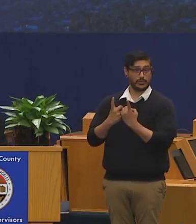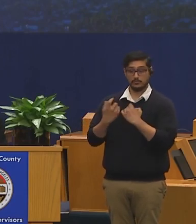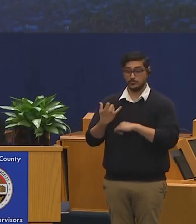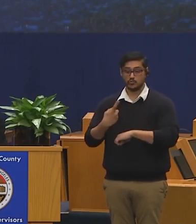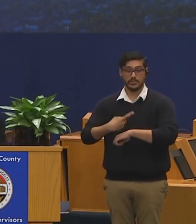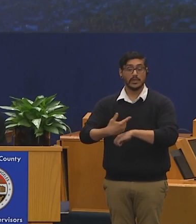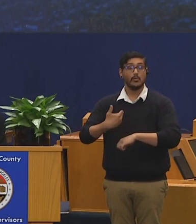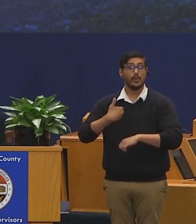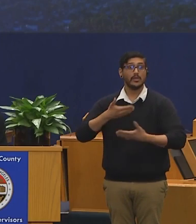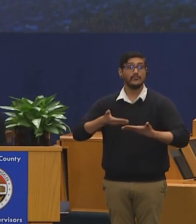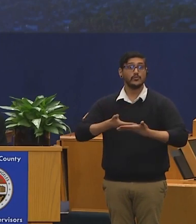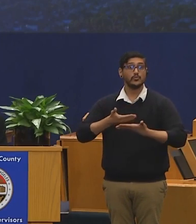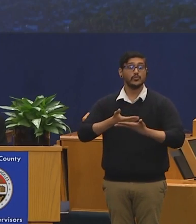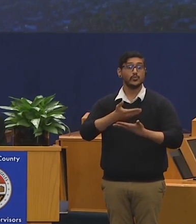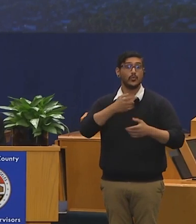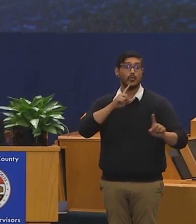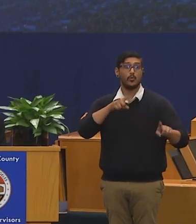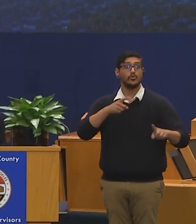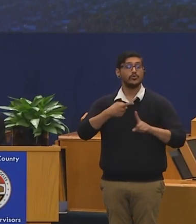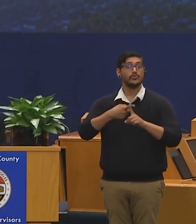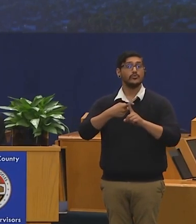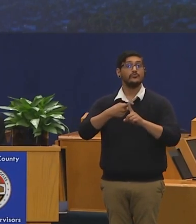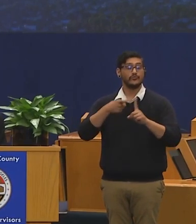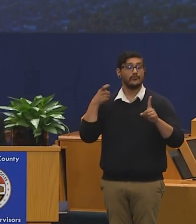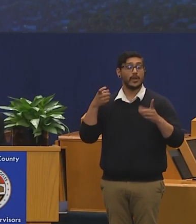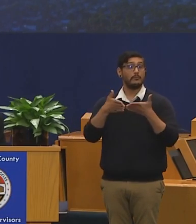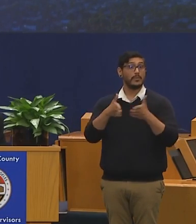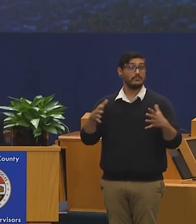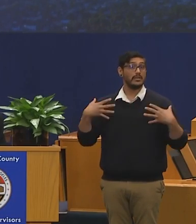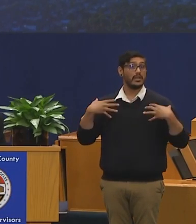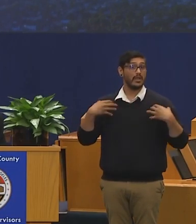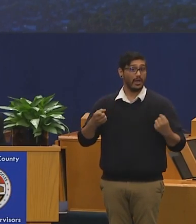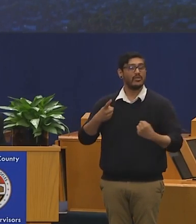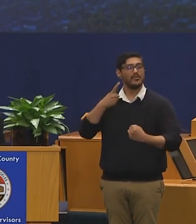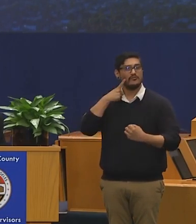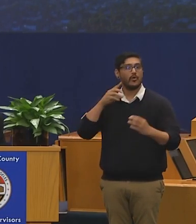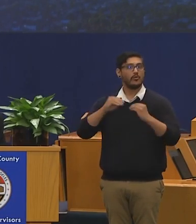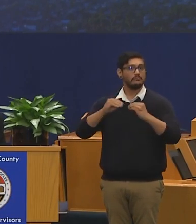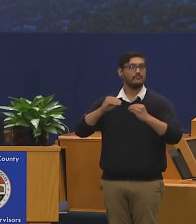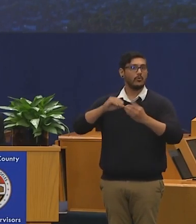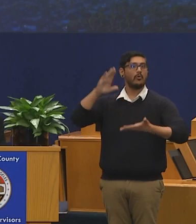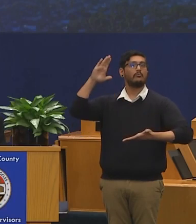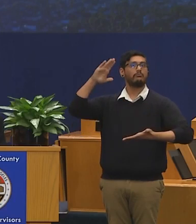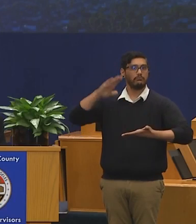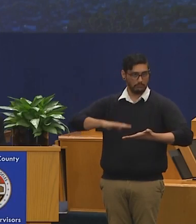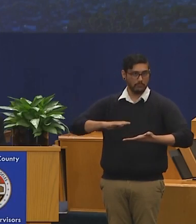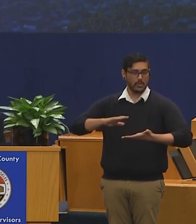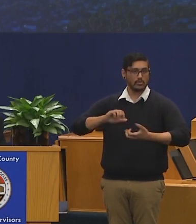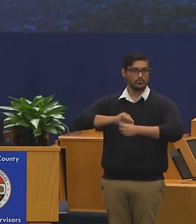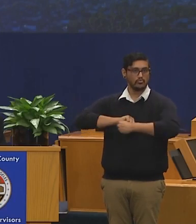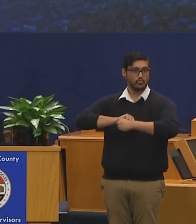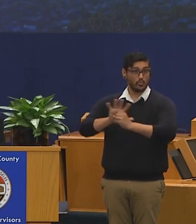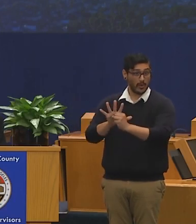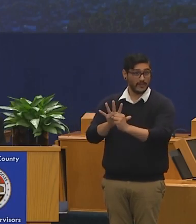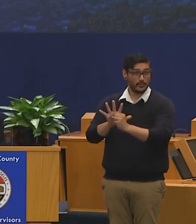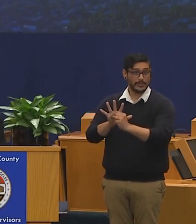tiene una nueva orden oficial de salud para contener el coronavirus. Entendemos que lo